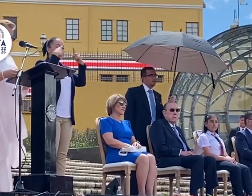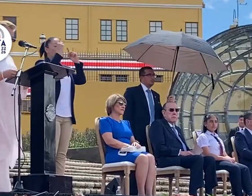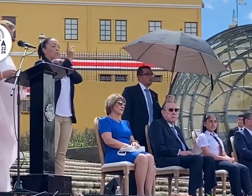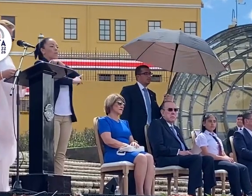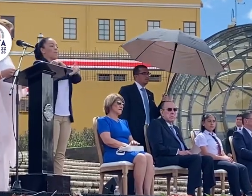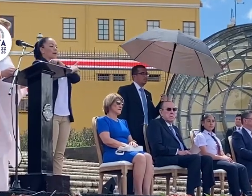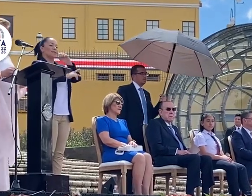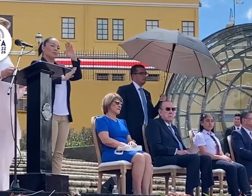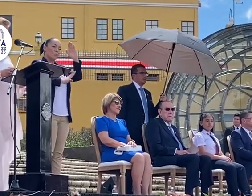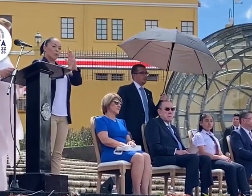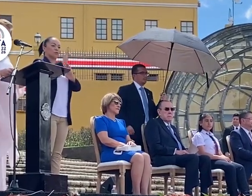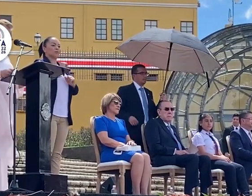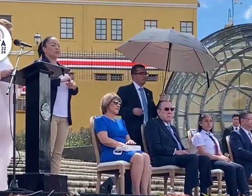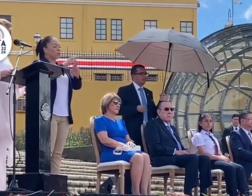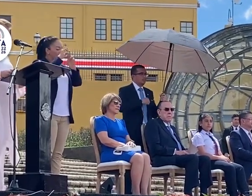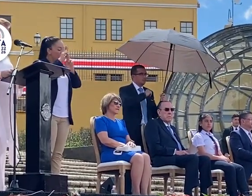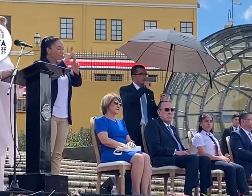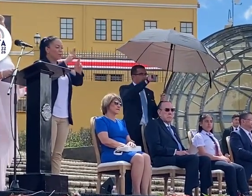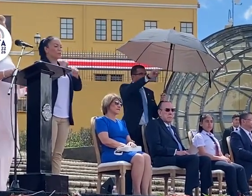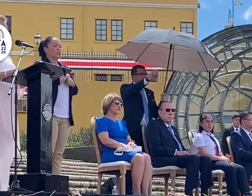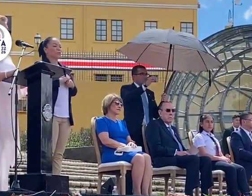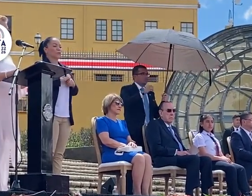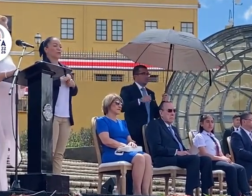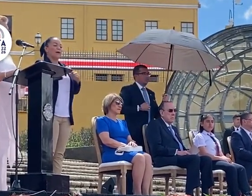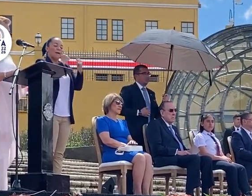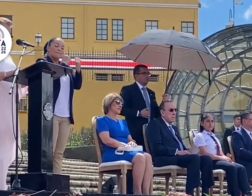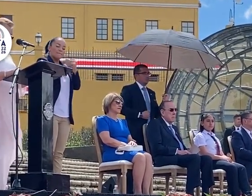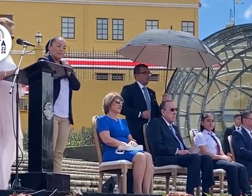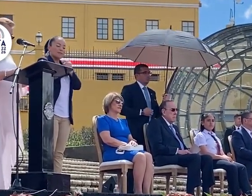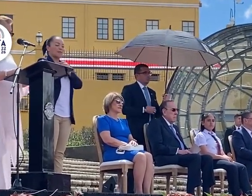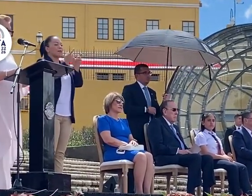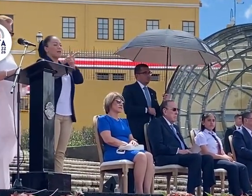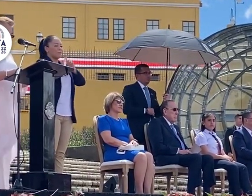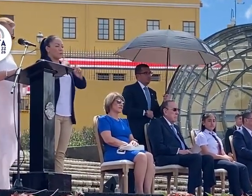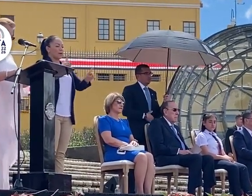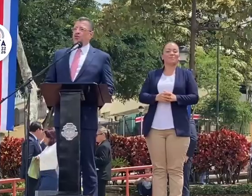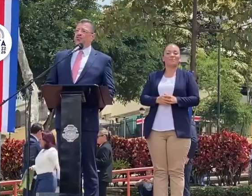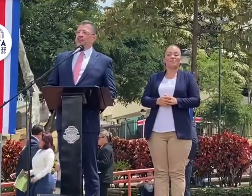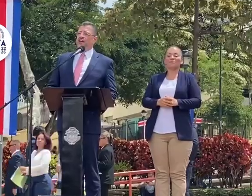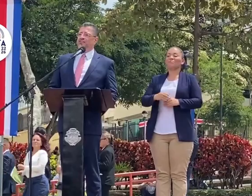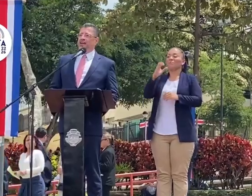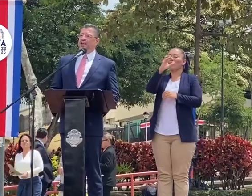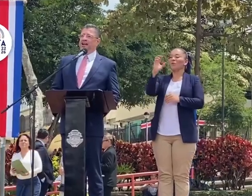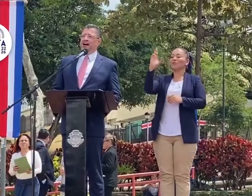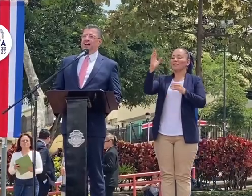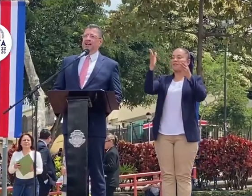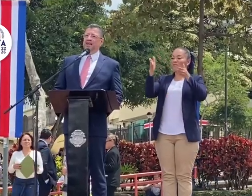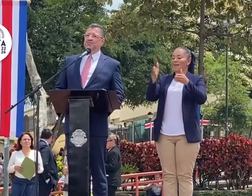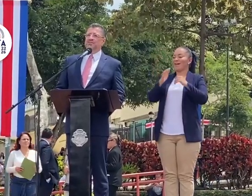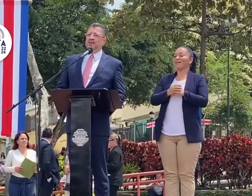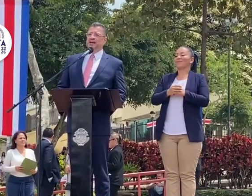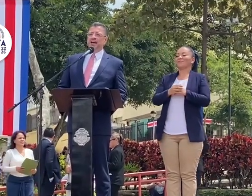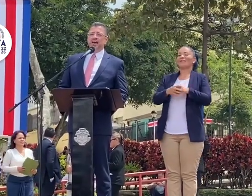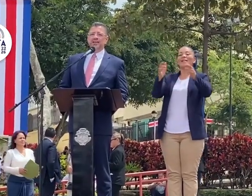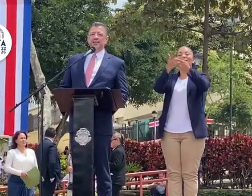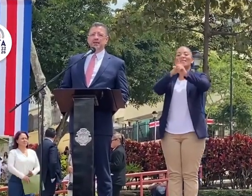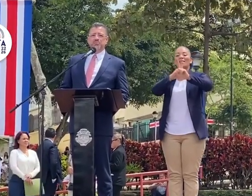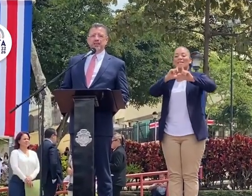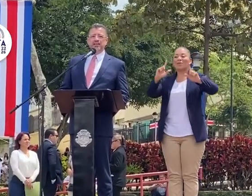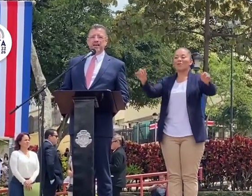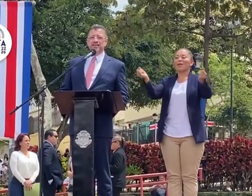país próspero, respetuoso y amante de la democracia y la paz. Costa Rica, libre